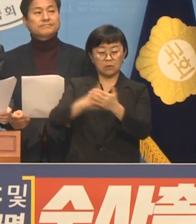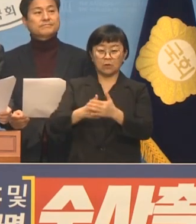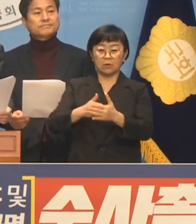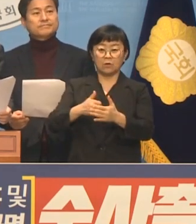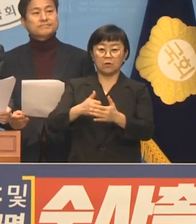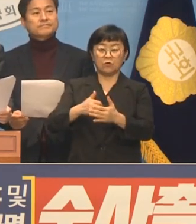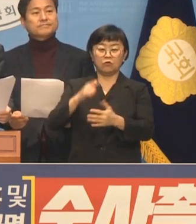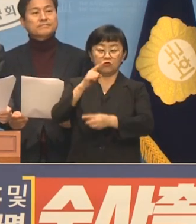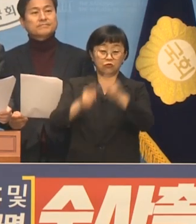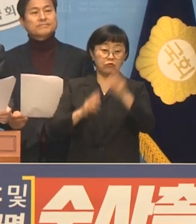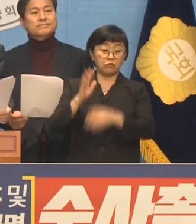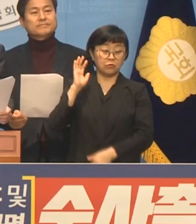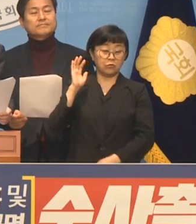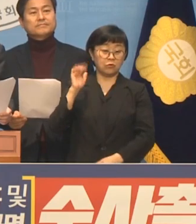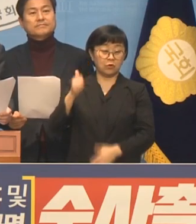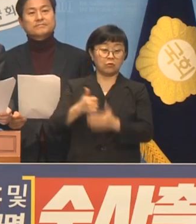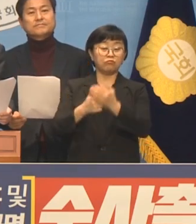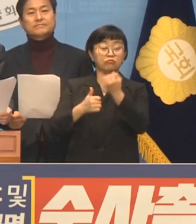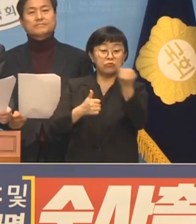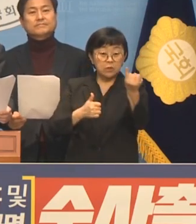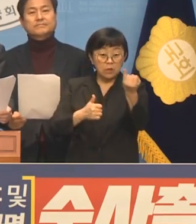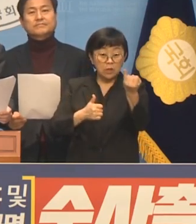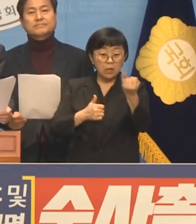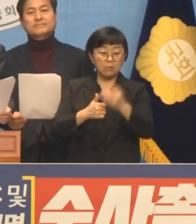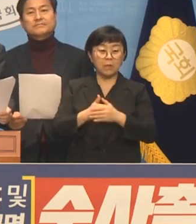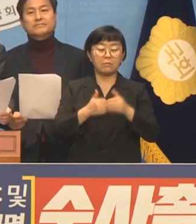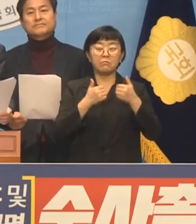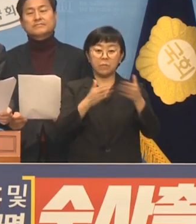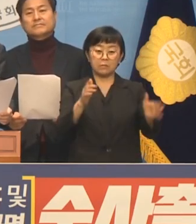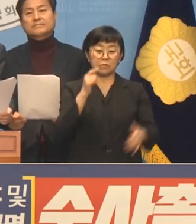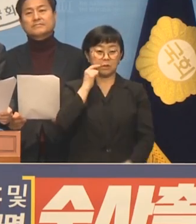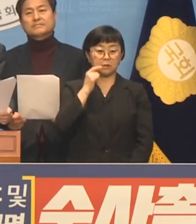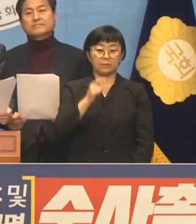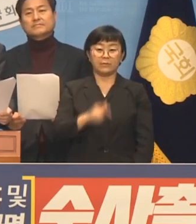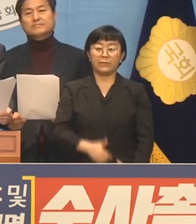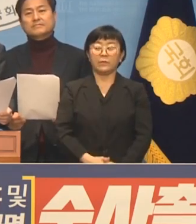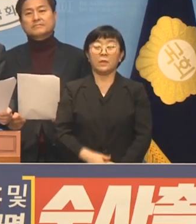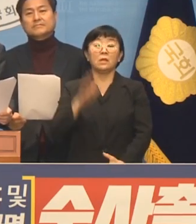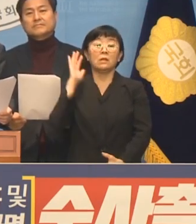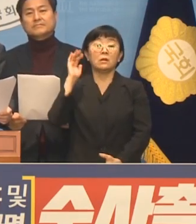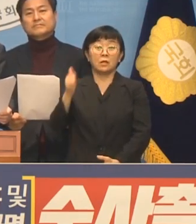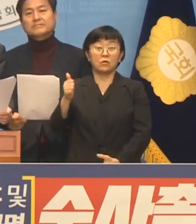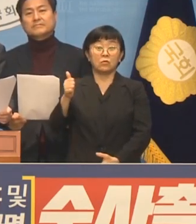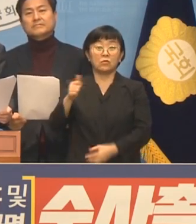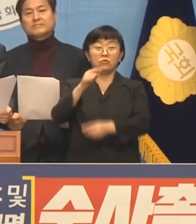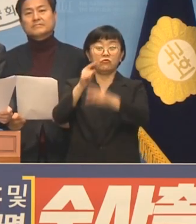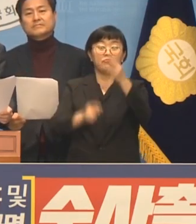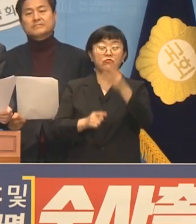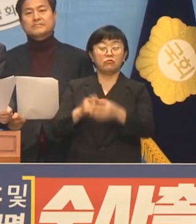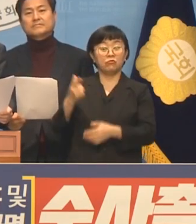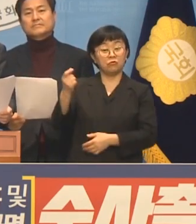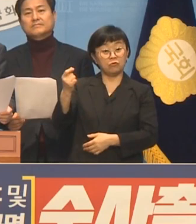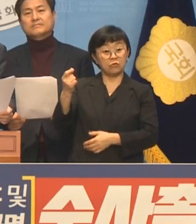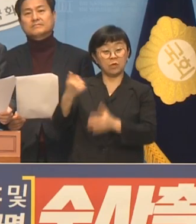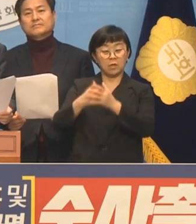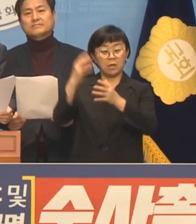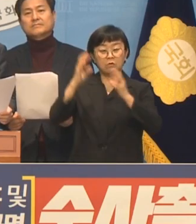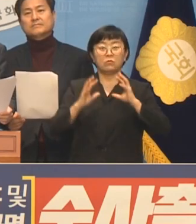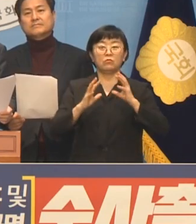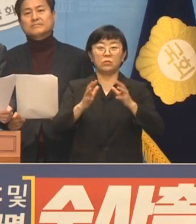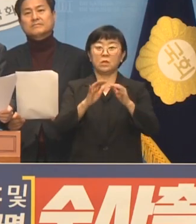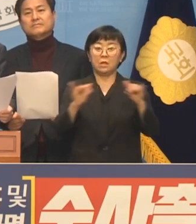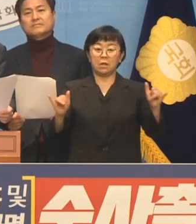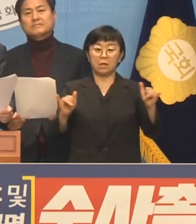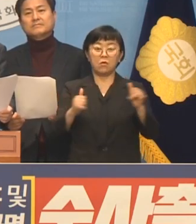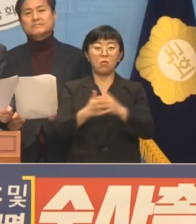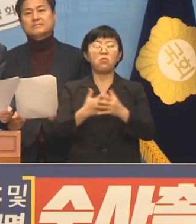윤석열은 오로지 부인에게만 박탈하지 못합니다. 그러나 대통령 윤석열은 대한민국